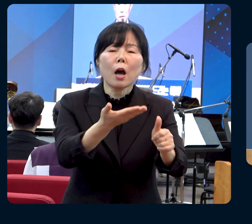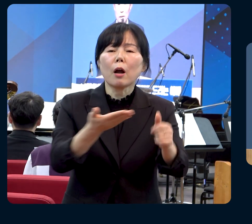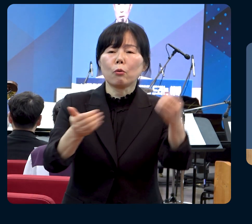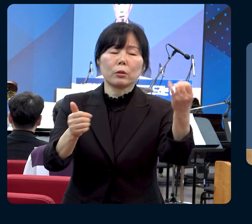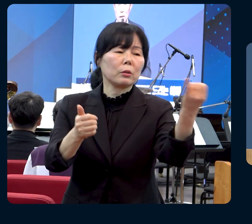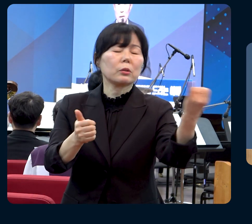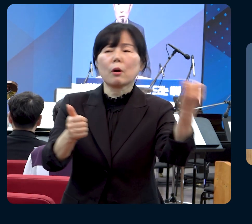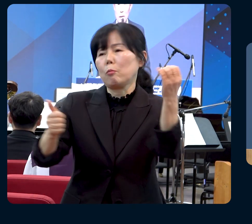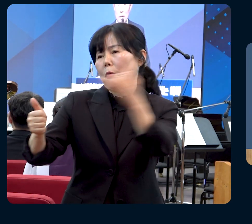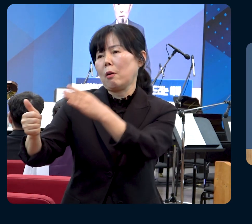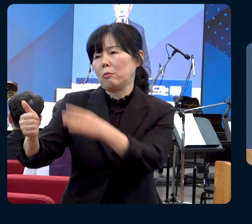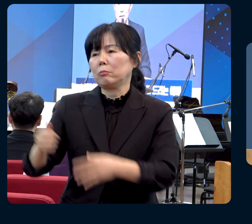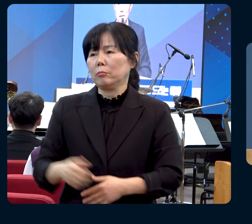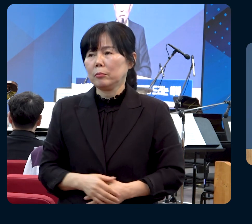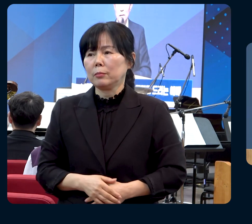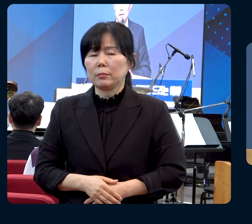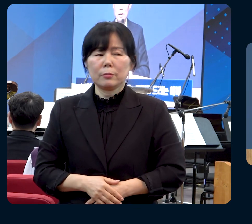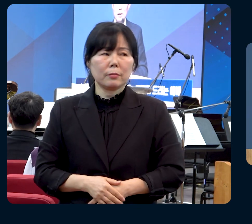것입니다.